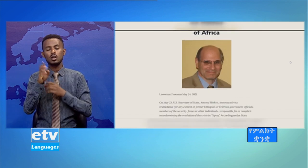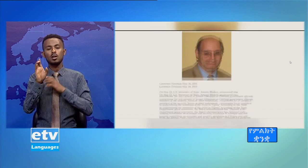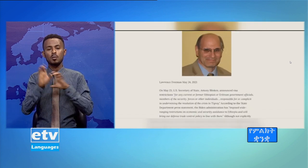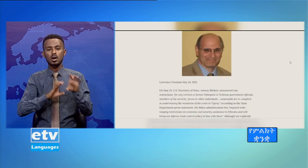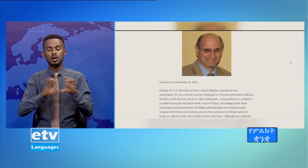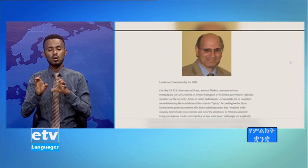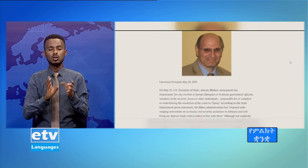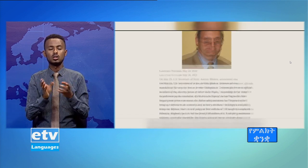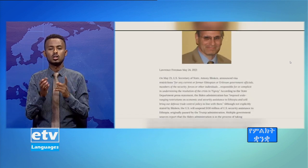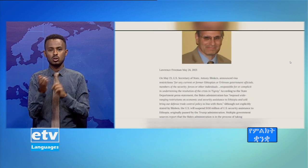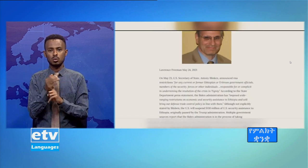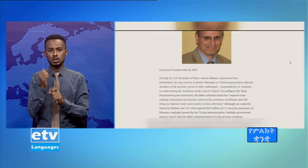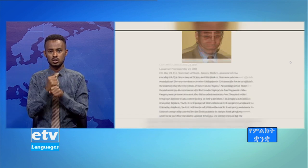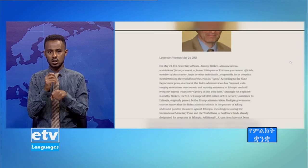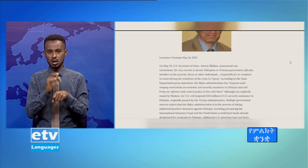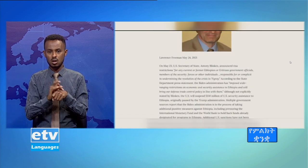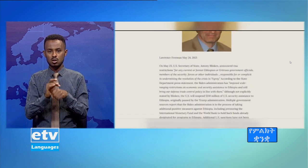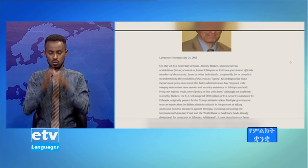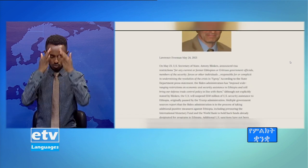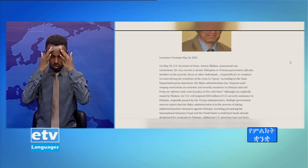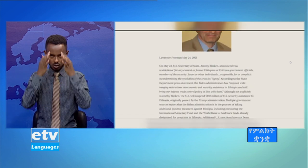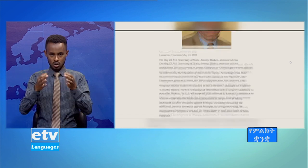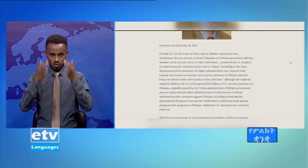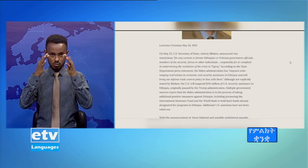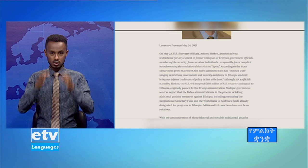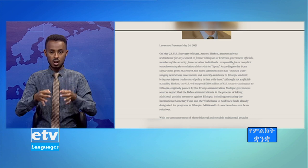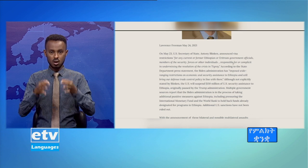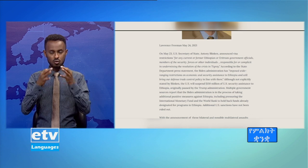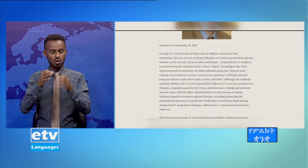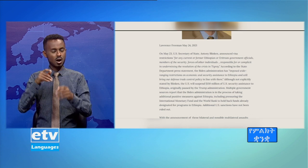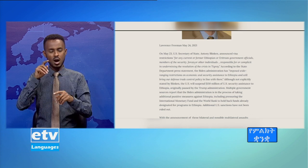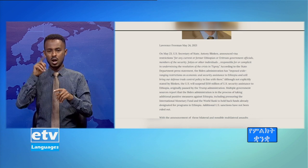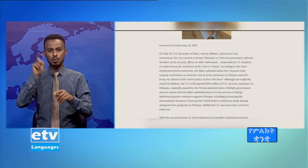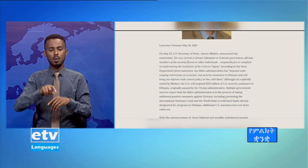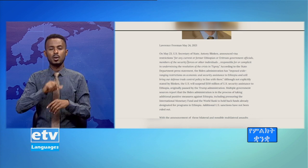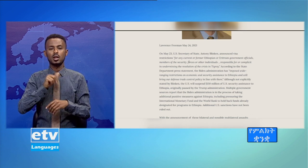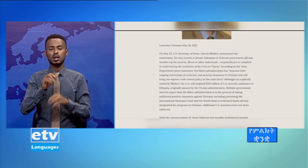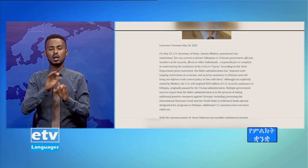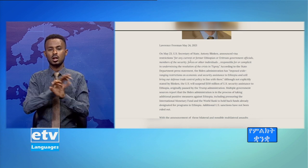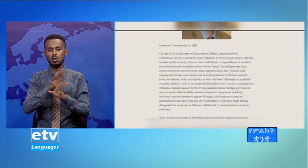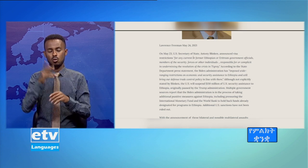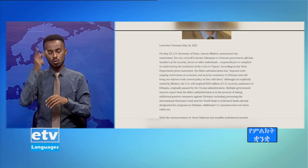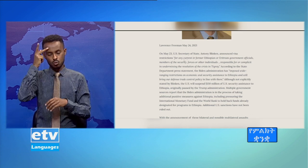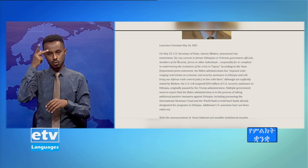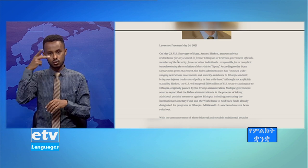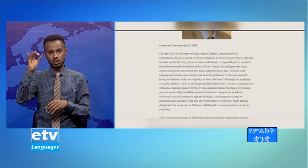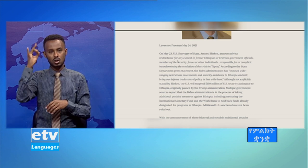የሚያከናውነውን ተጨባጭ ስራ ላይ ውሳኔ መወሰኑ አግባብነት እንደሌለውም